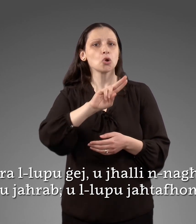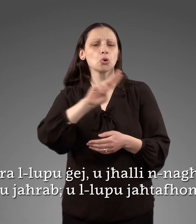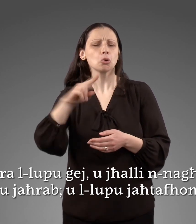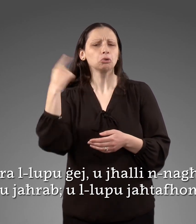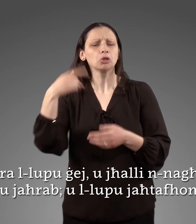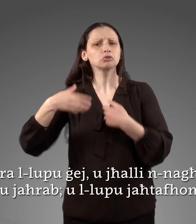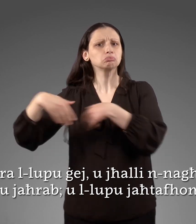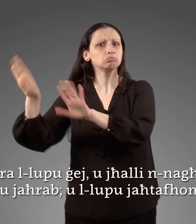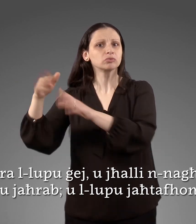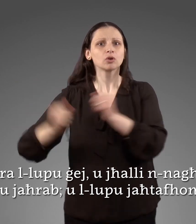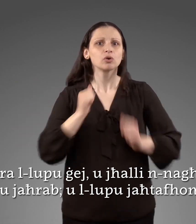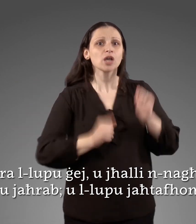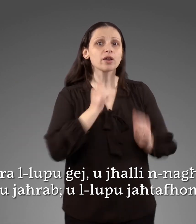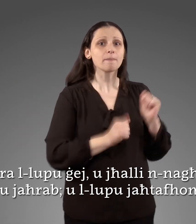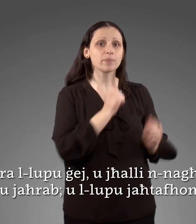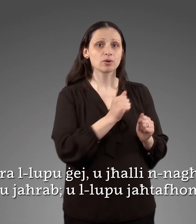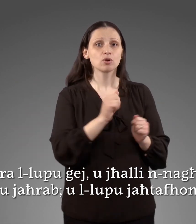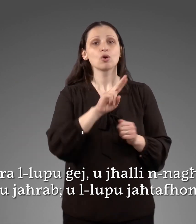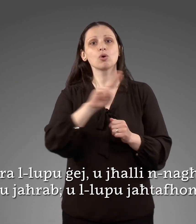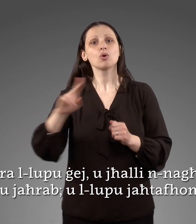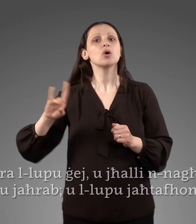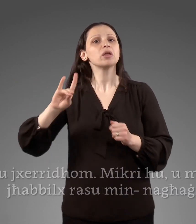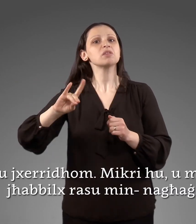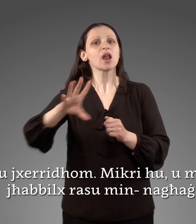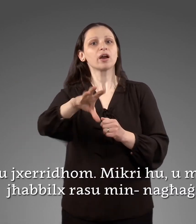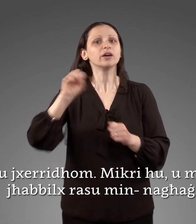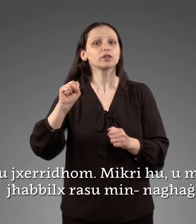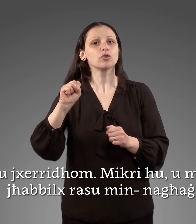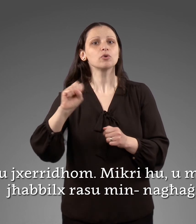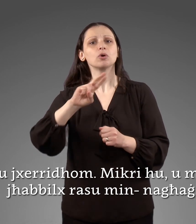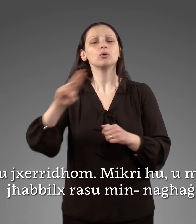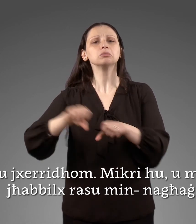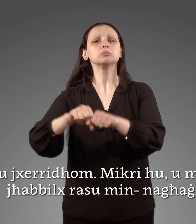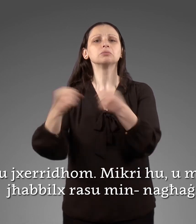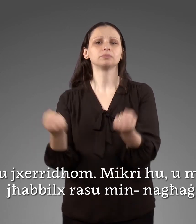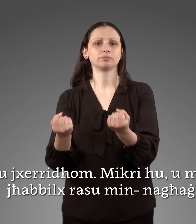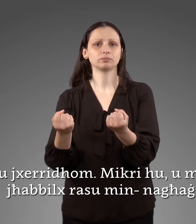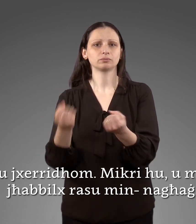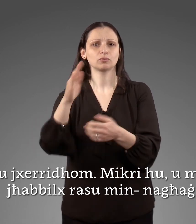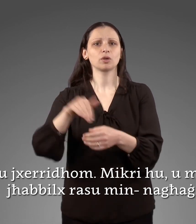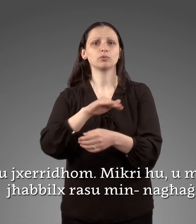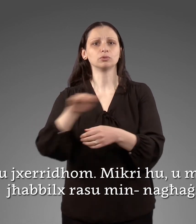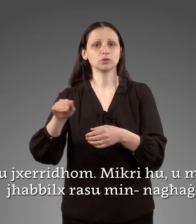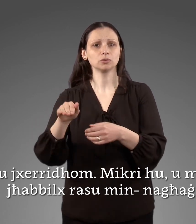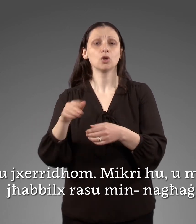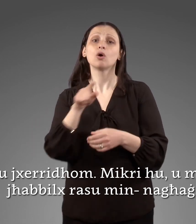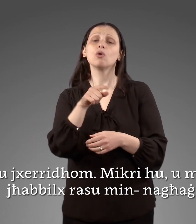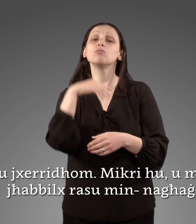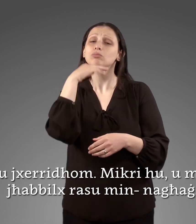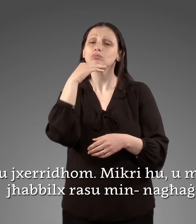U jahrab U l-lupu jaħtafum U jxarridum Mikriju U ma jħabbix